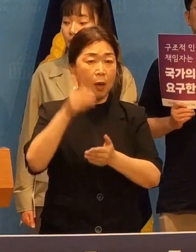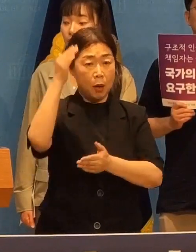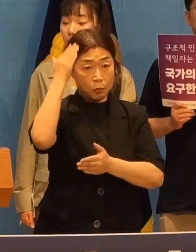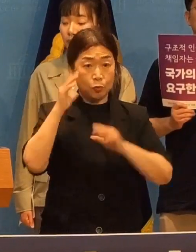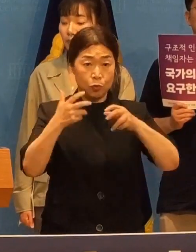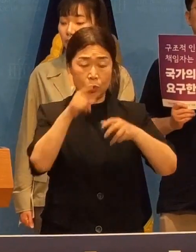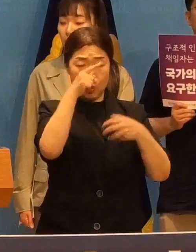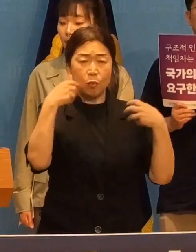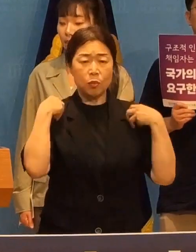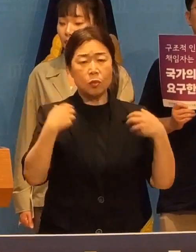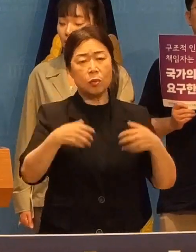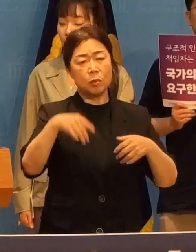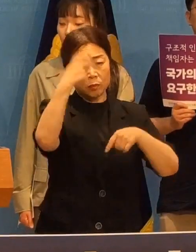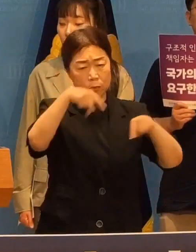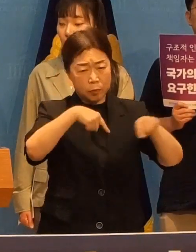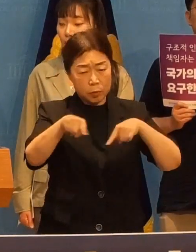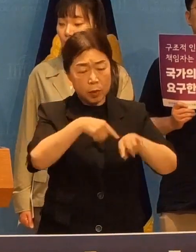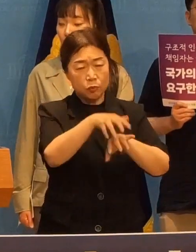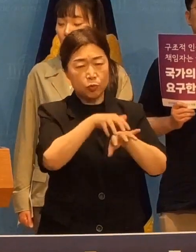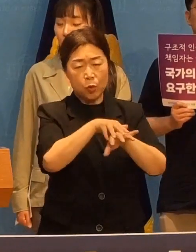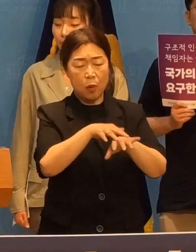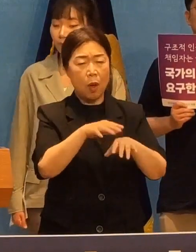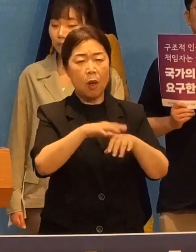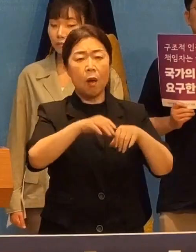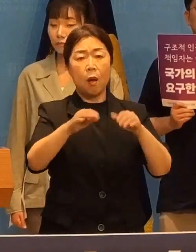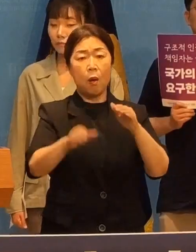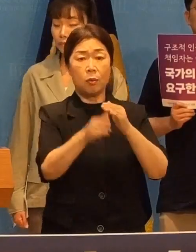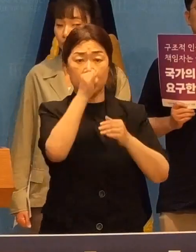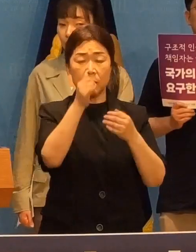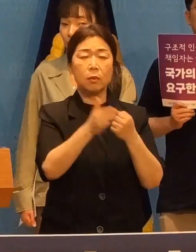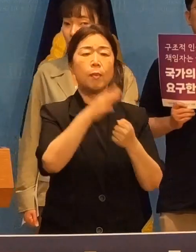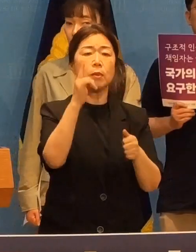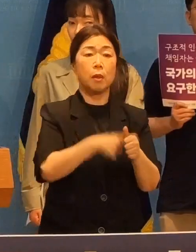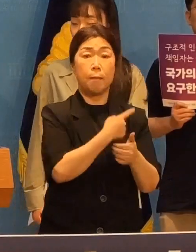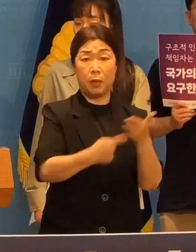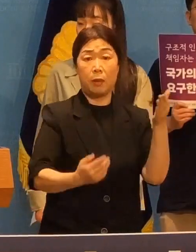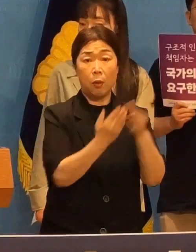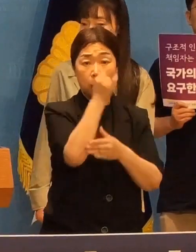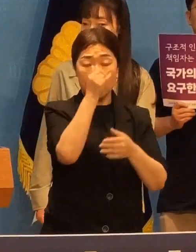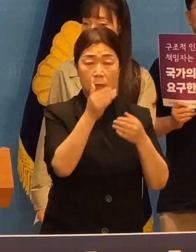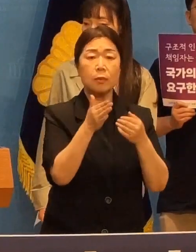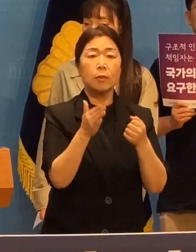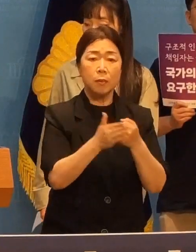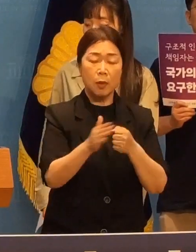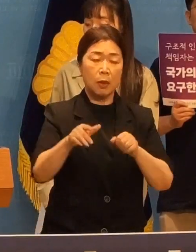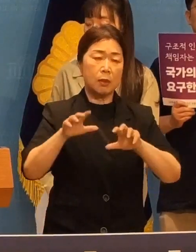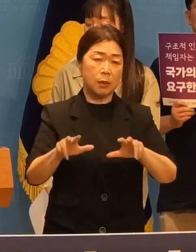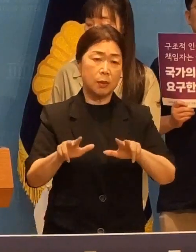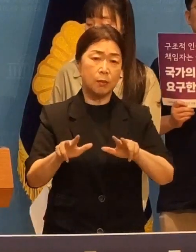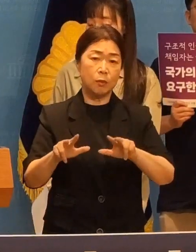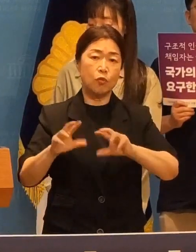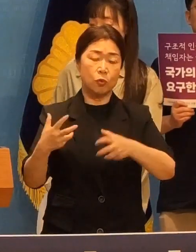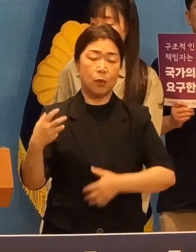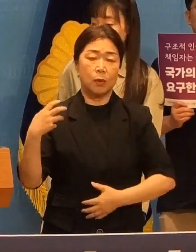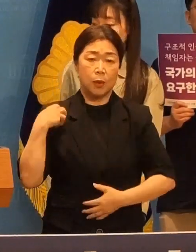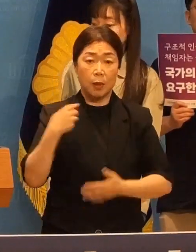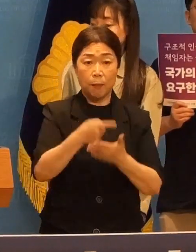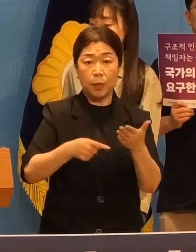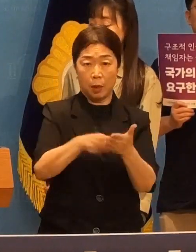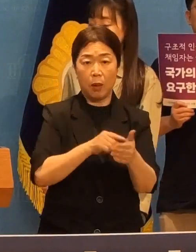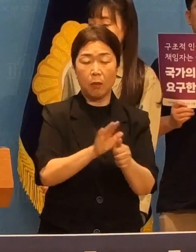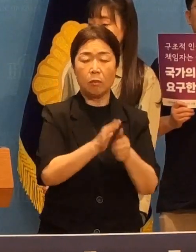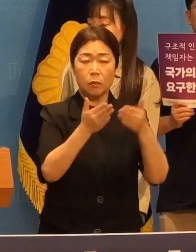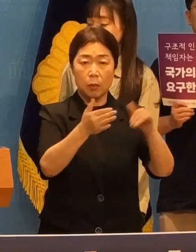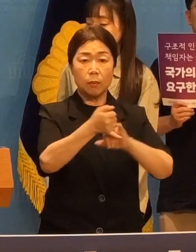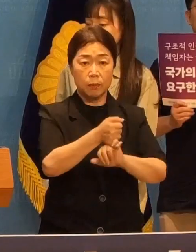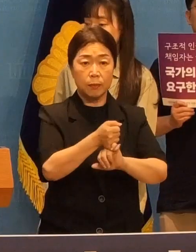접근해야 합니다. 피해자 한 분 한 분에게 국가가 책임 있게 응답해야 할 때입니다. 하루빨리